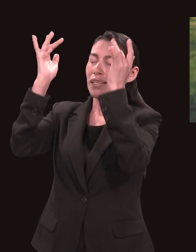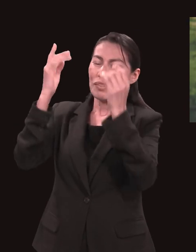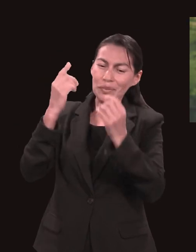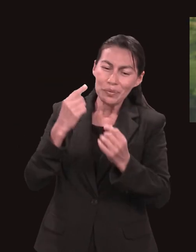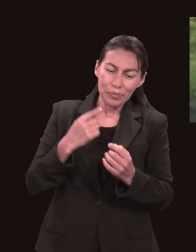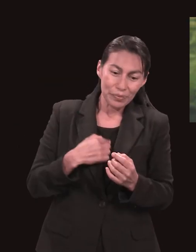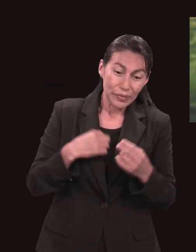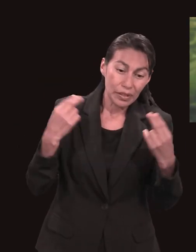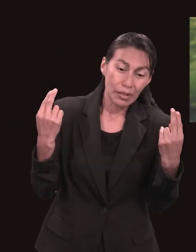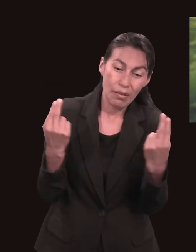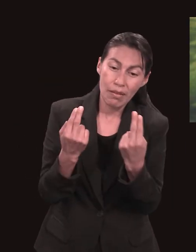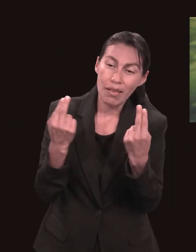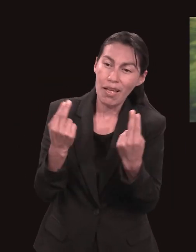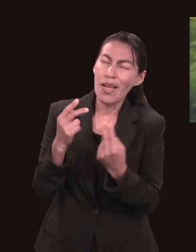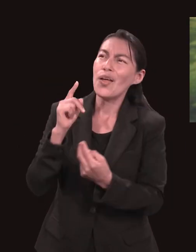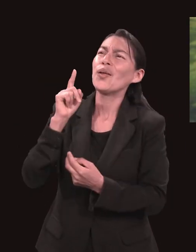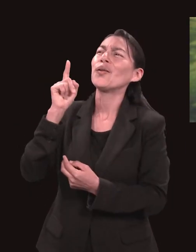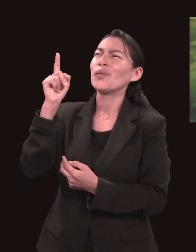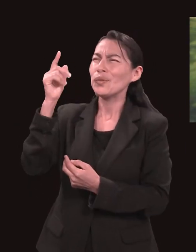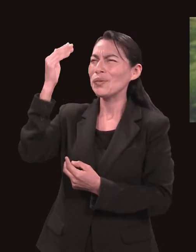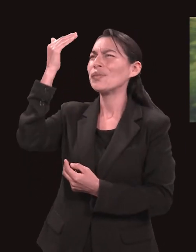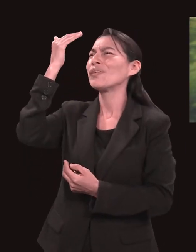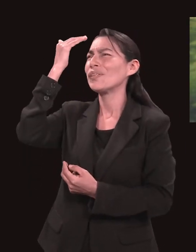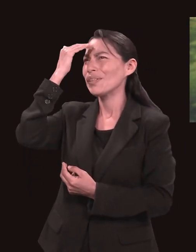esa es mi necesidad